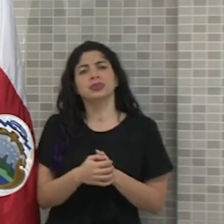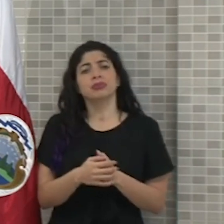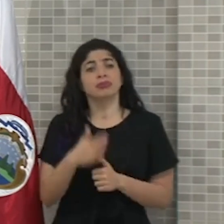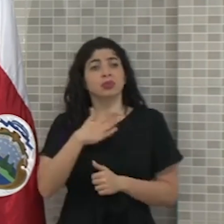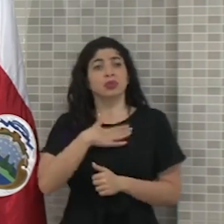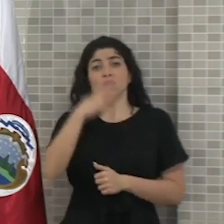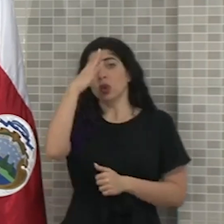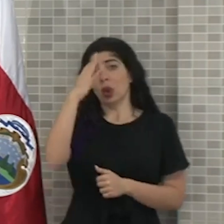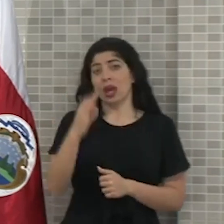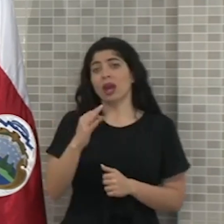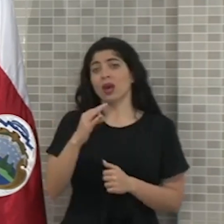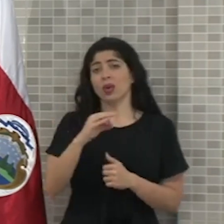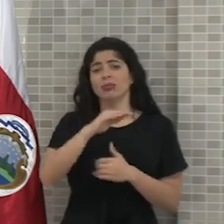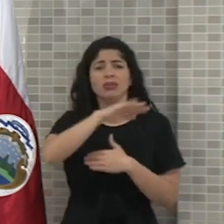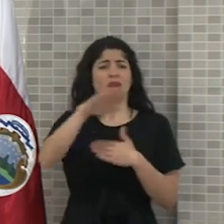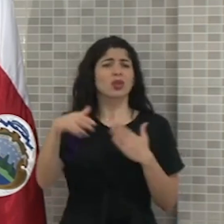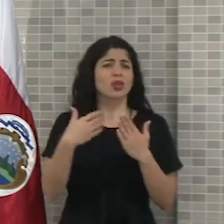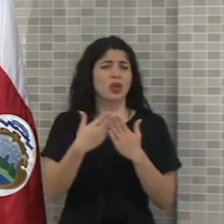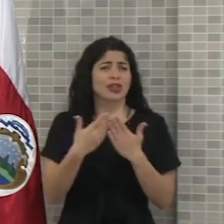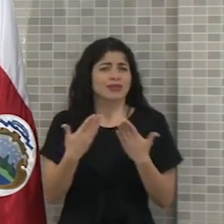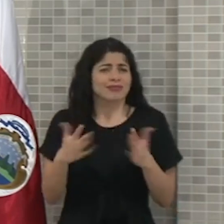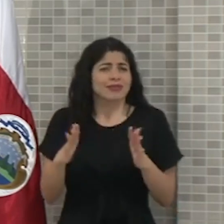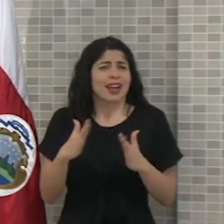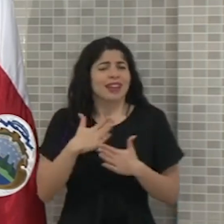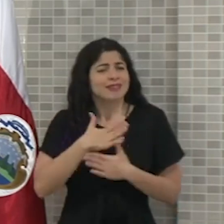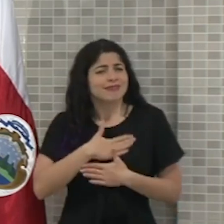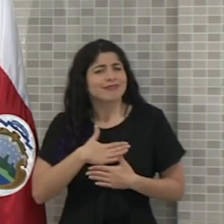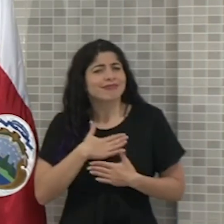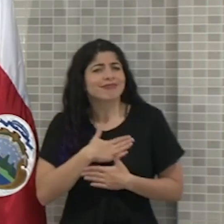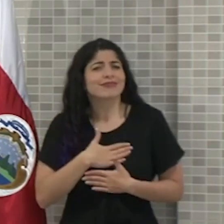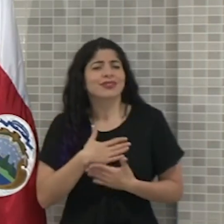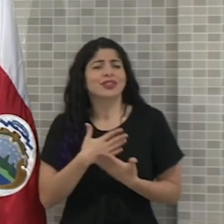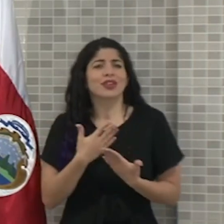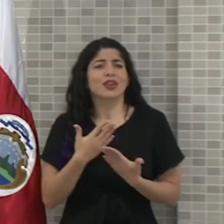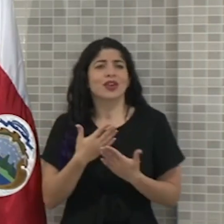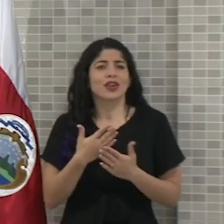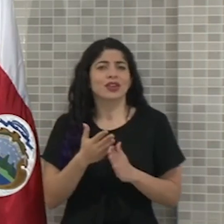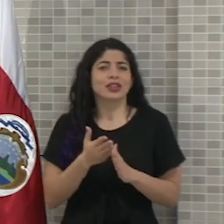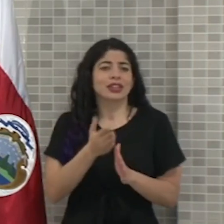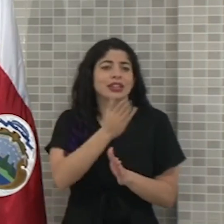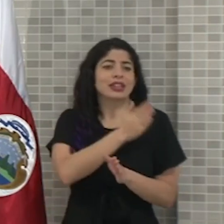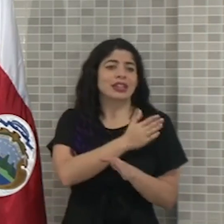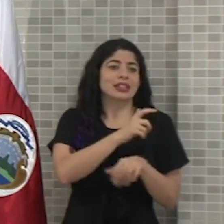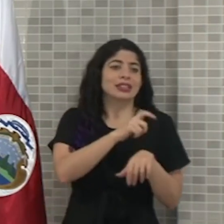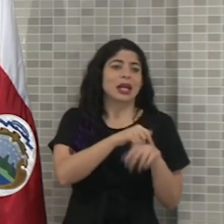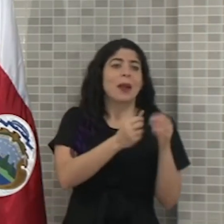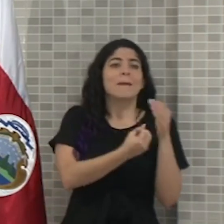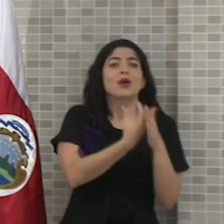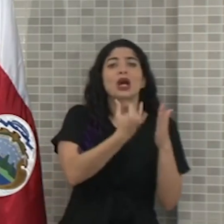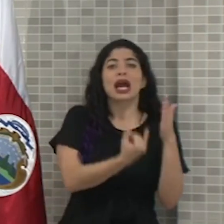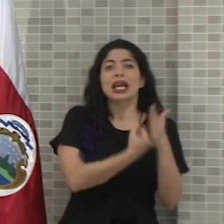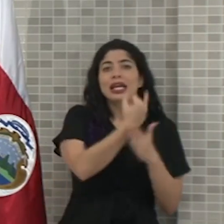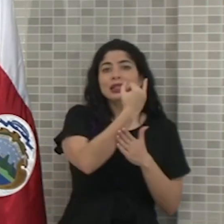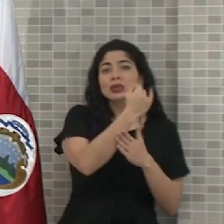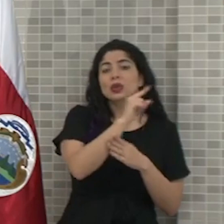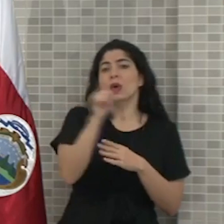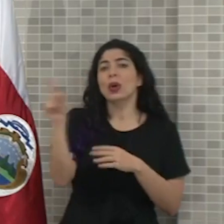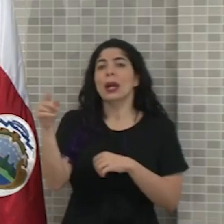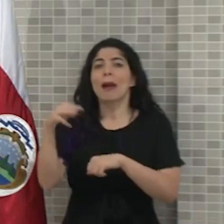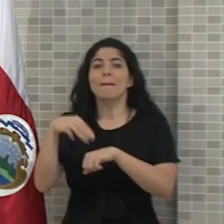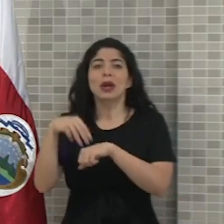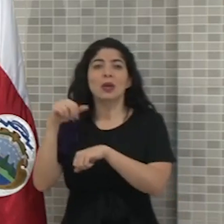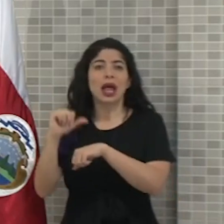Creo que todos hemos disfrutado, desde estar en el volcán Irazú hasta ir a Manuel